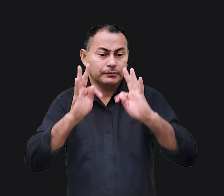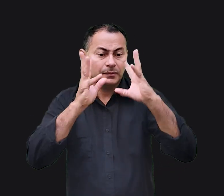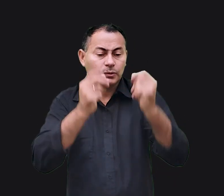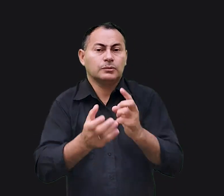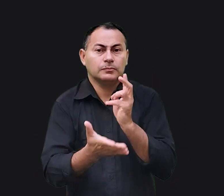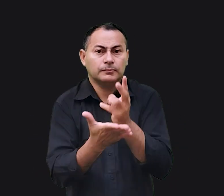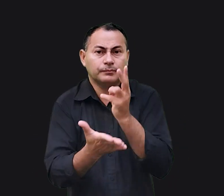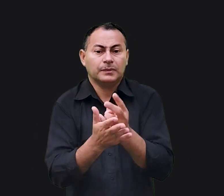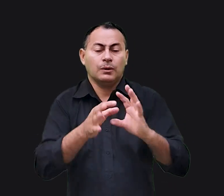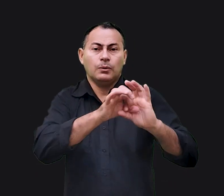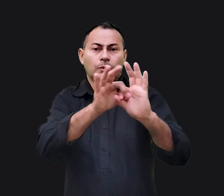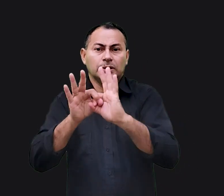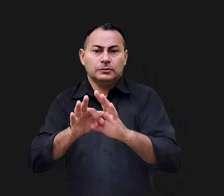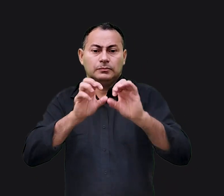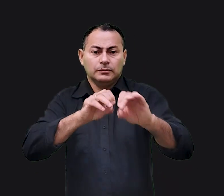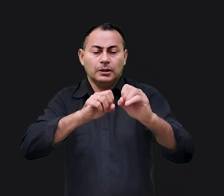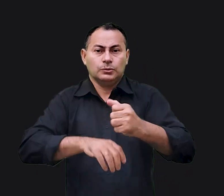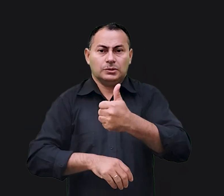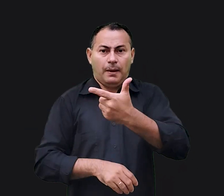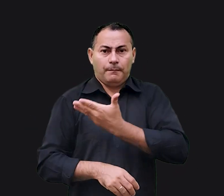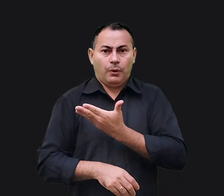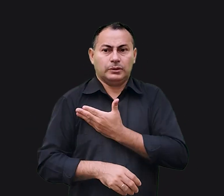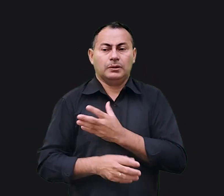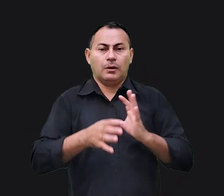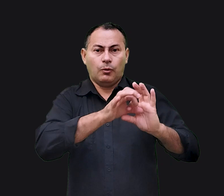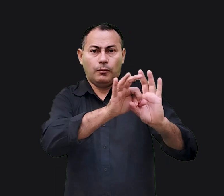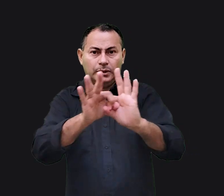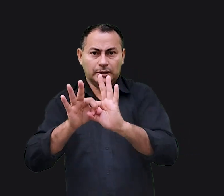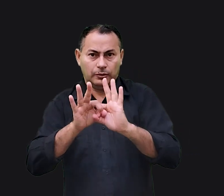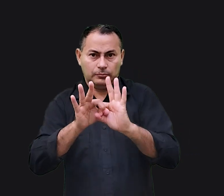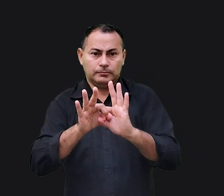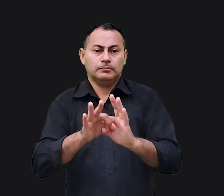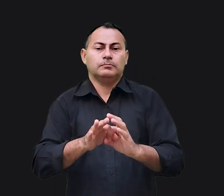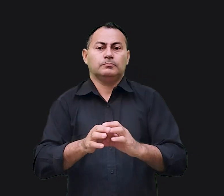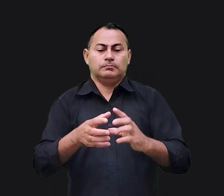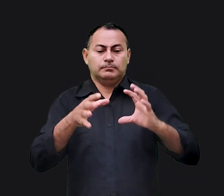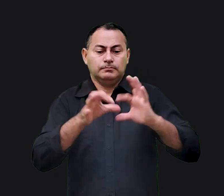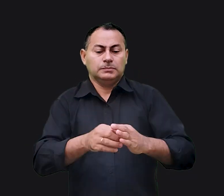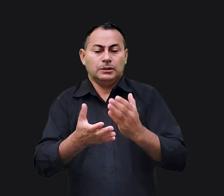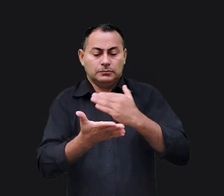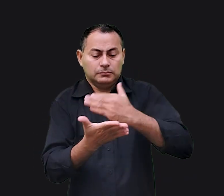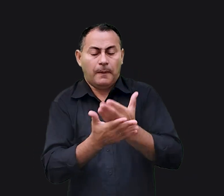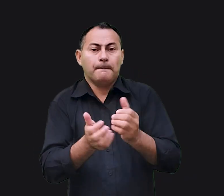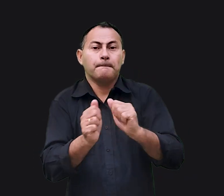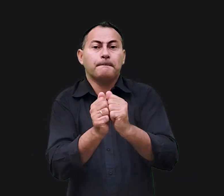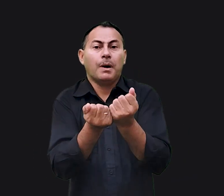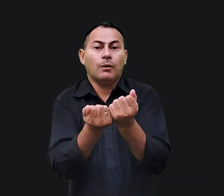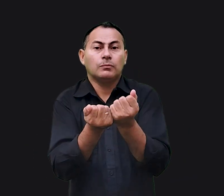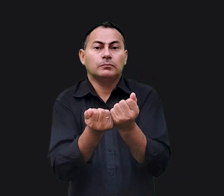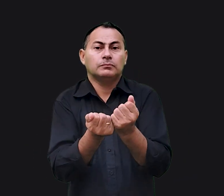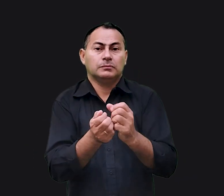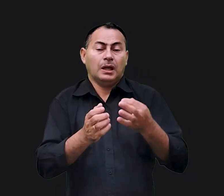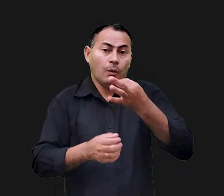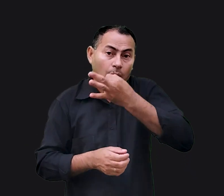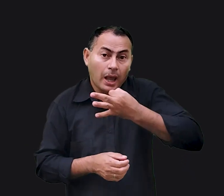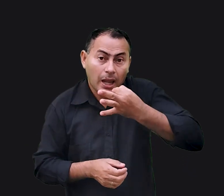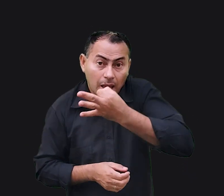Todos continuaram unidos no ensino dos apóstolos, na comunhão e no partir do pão, quer dizer, na Eucaristia